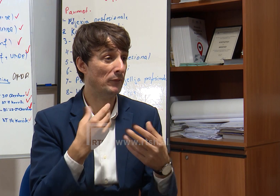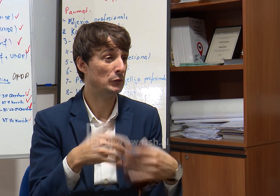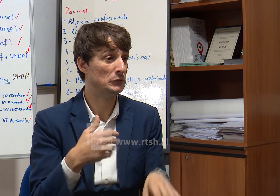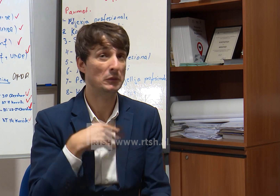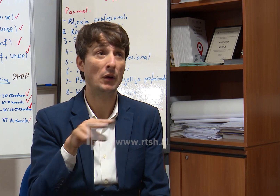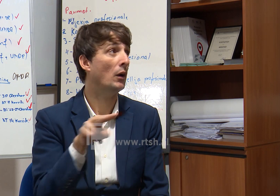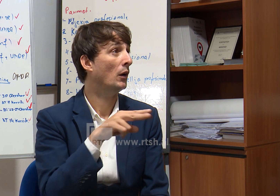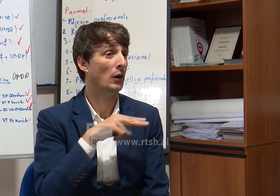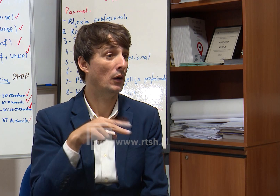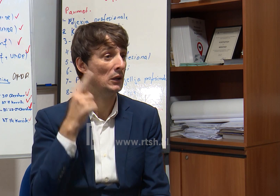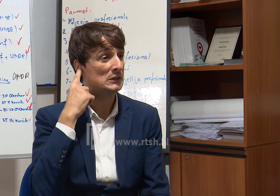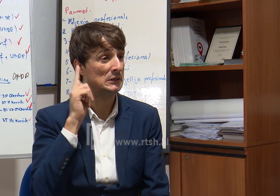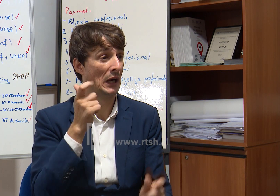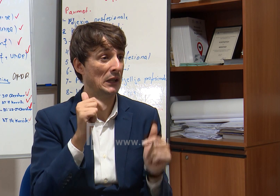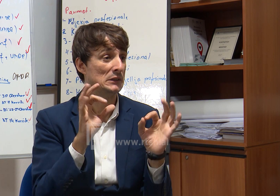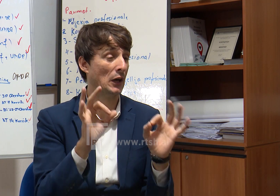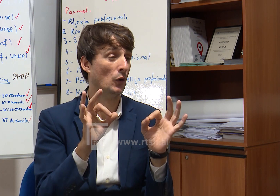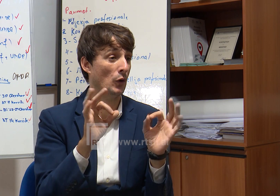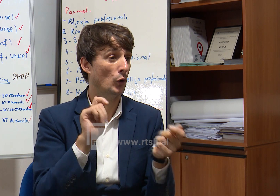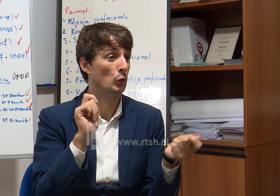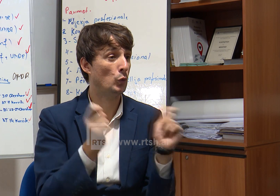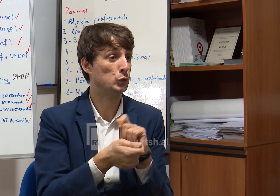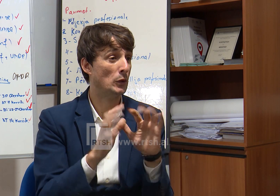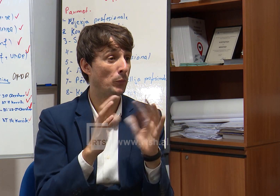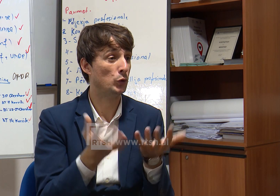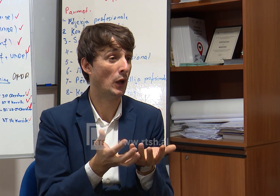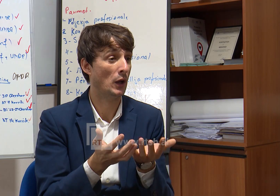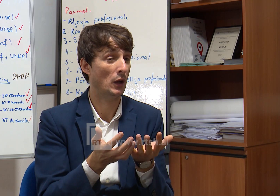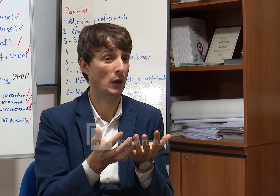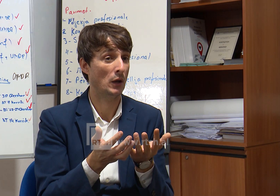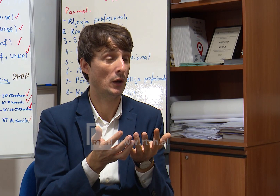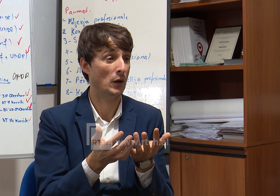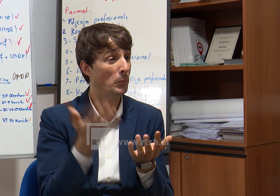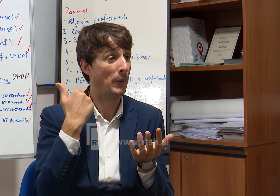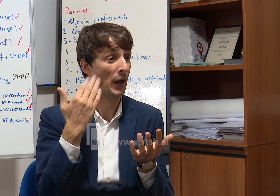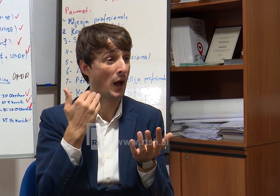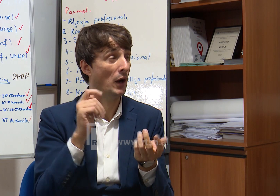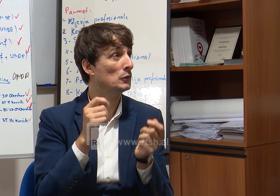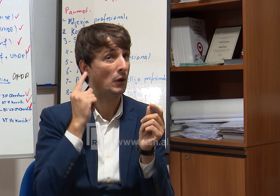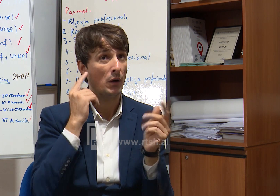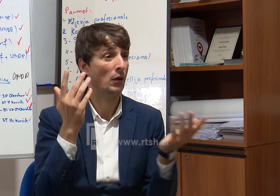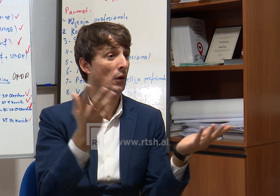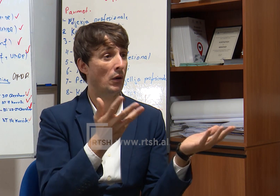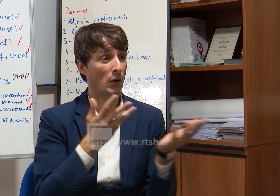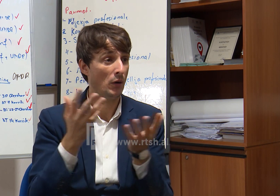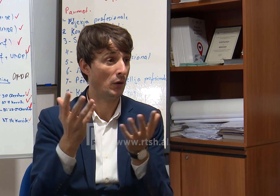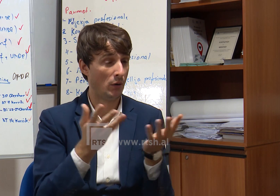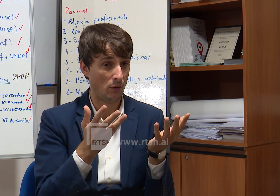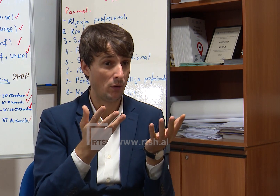në pjesën e mbrapsme të kokës. Dhe aty mua më dëmtua dëgjimi. Me sa familjarët më kanë treguar, kam qenë shumë konfuz. Dhe pas kësaj, unë ndiqja